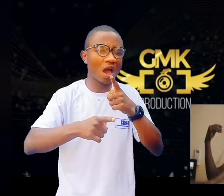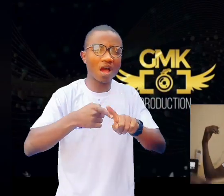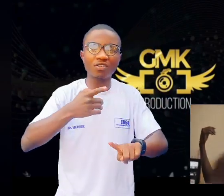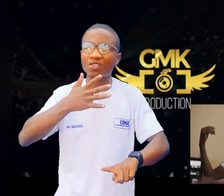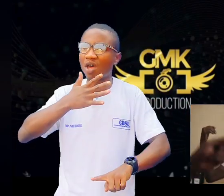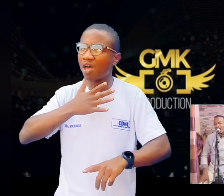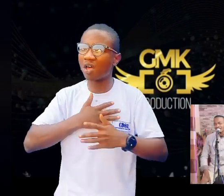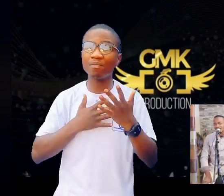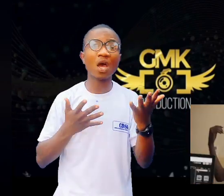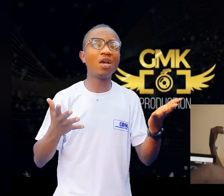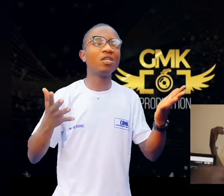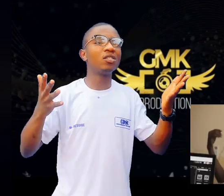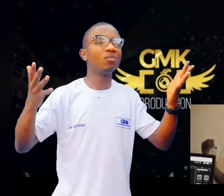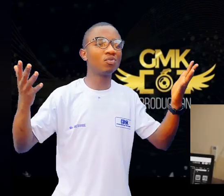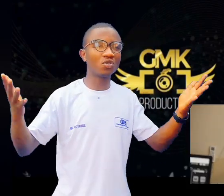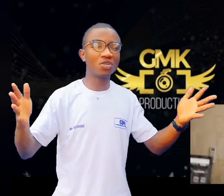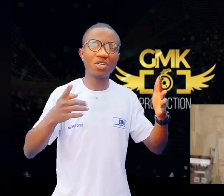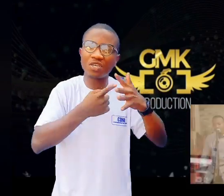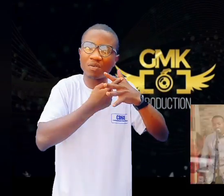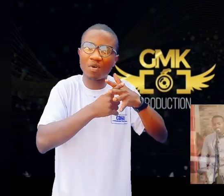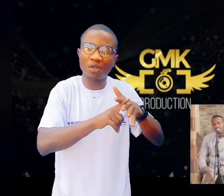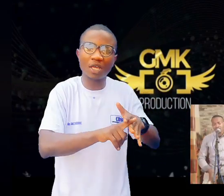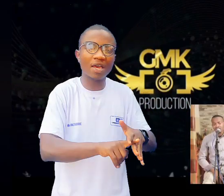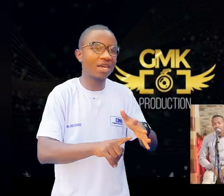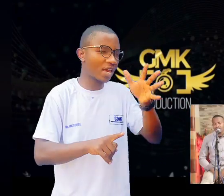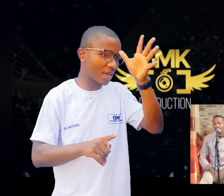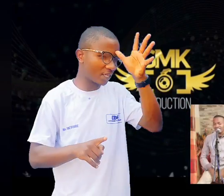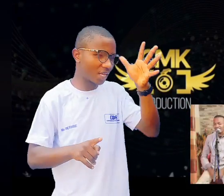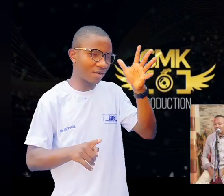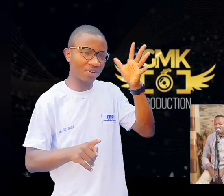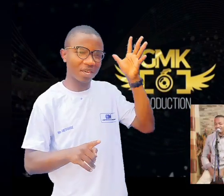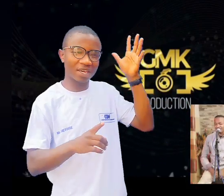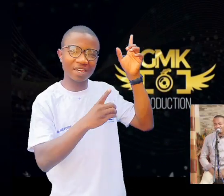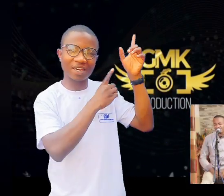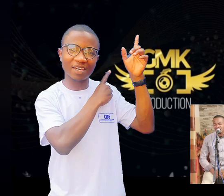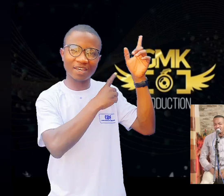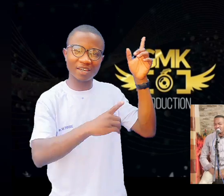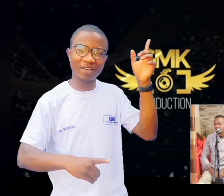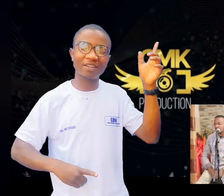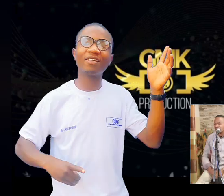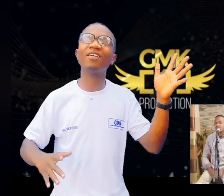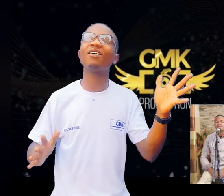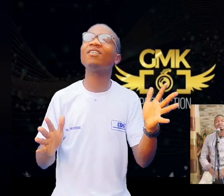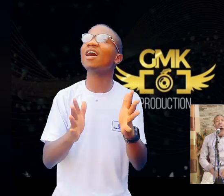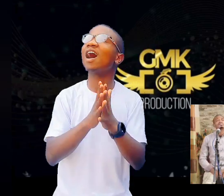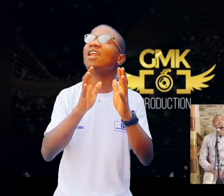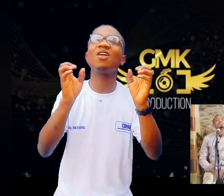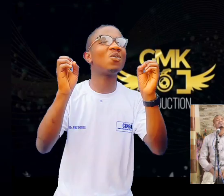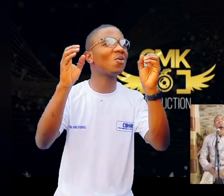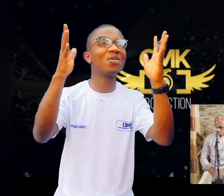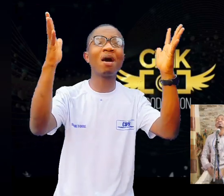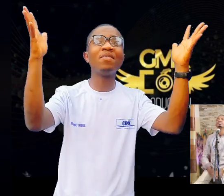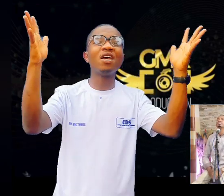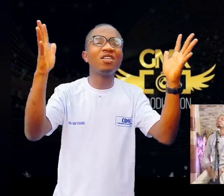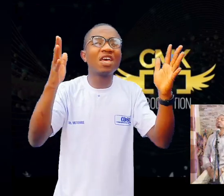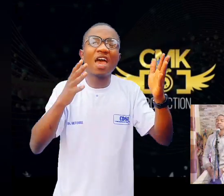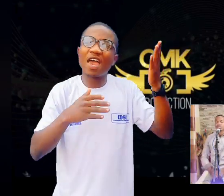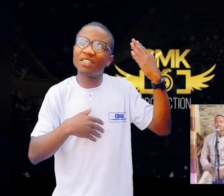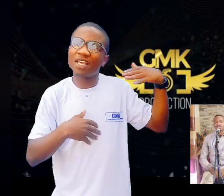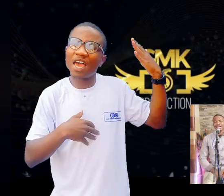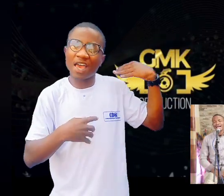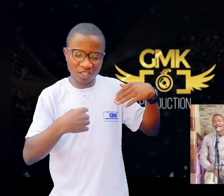gagné ma confiance depuis mon aïeul David.